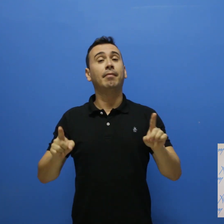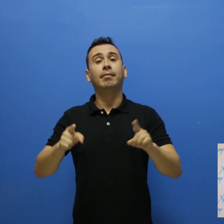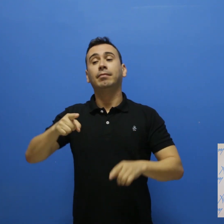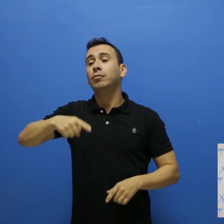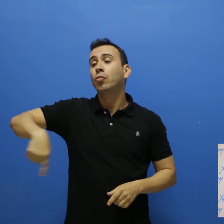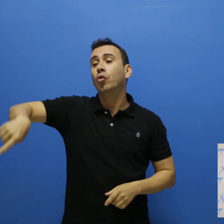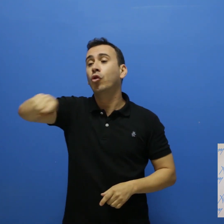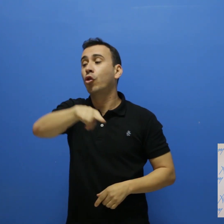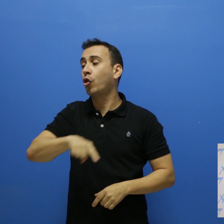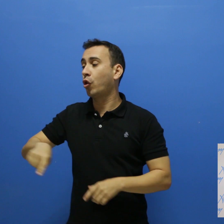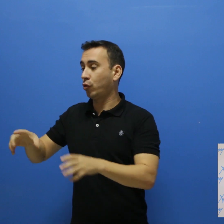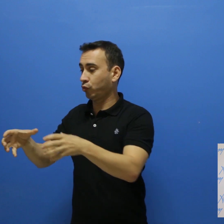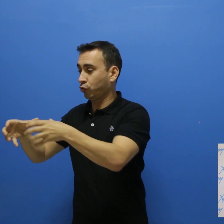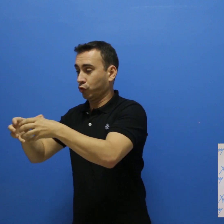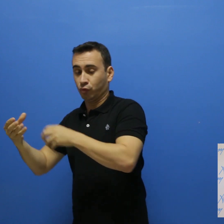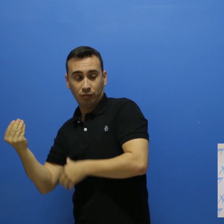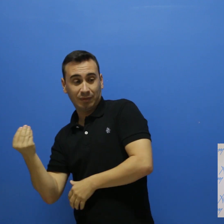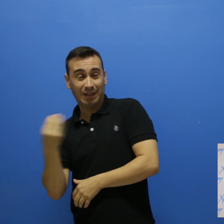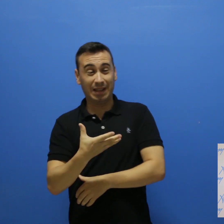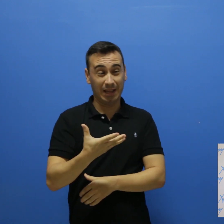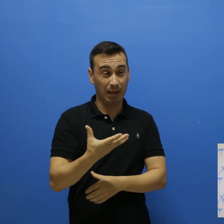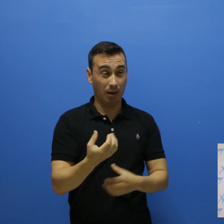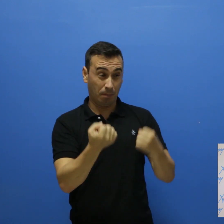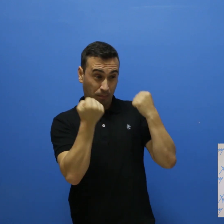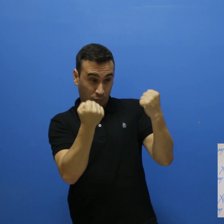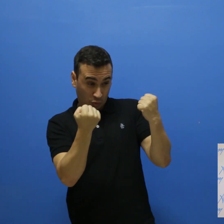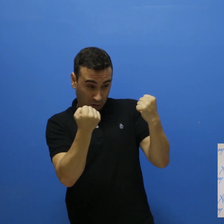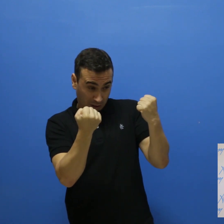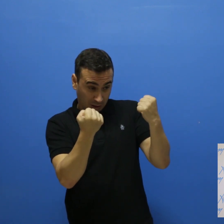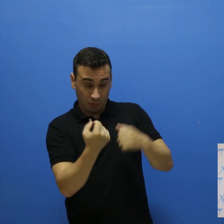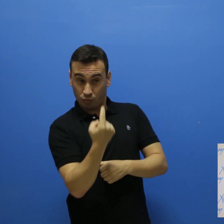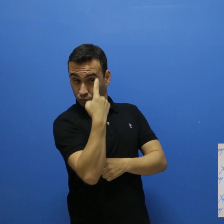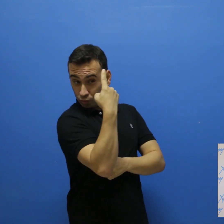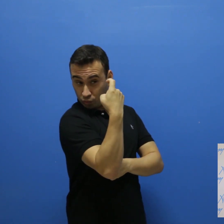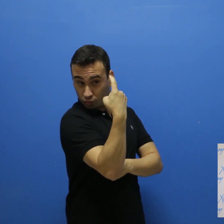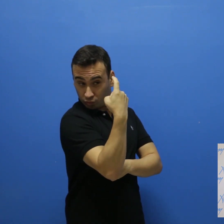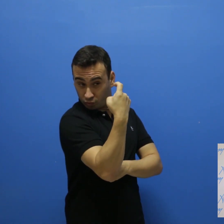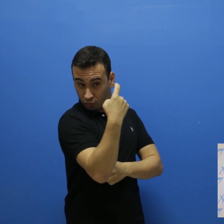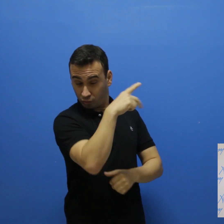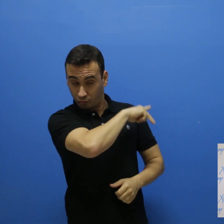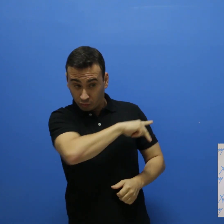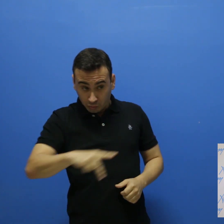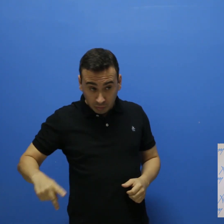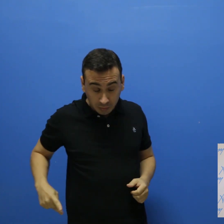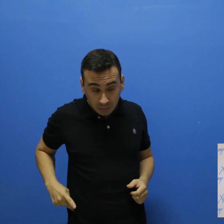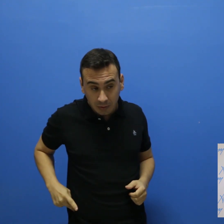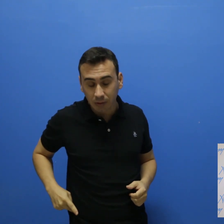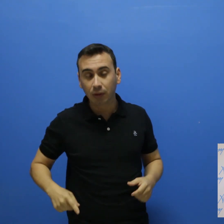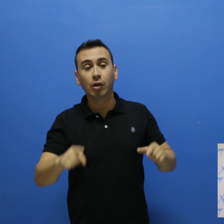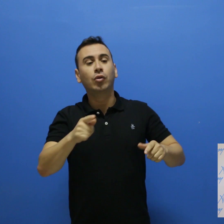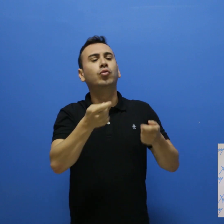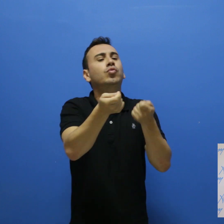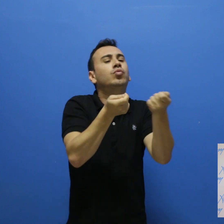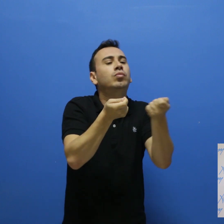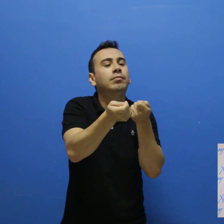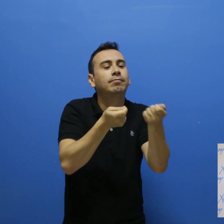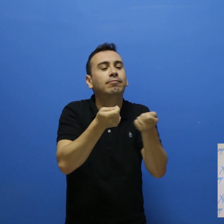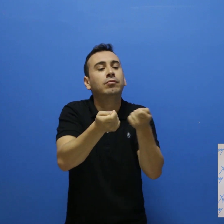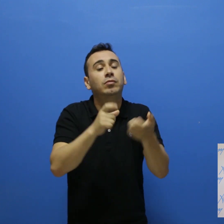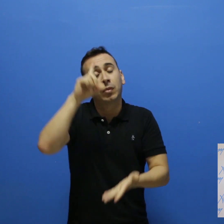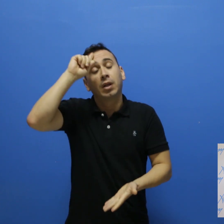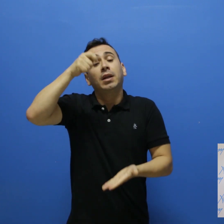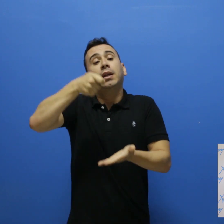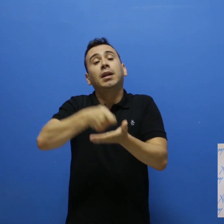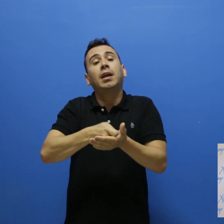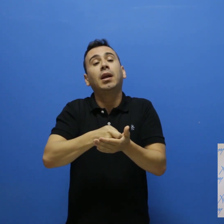Mas nós entregamos a uma pessoa um poder absoluto, quase que absoluto, de controlar,